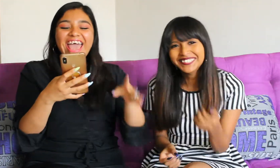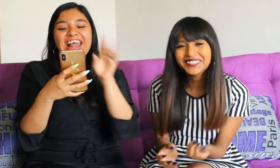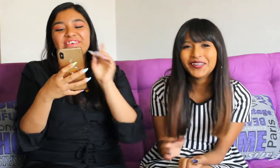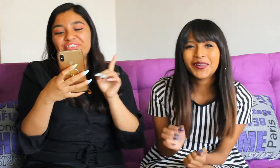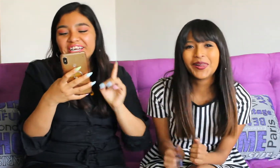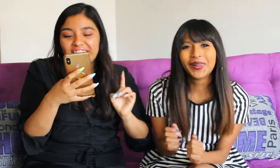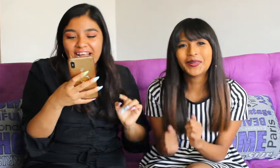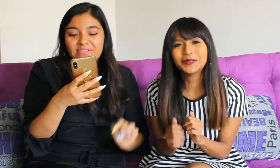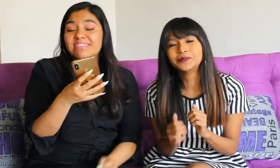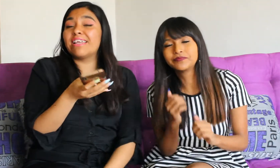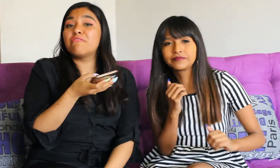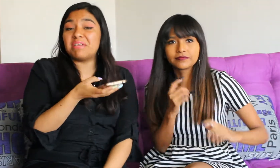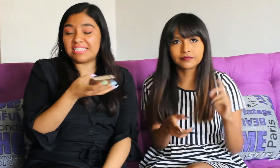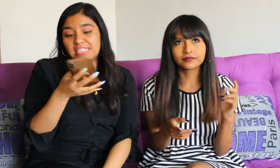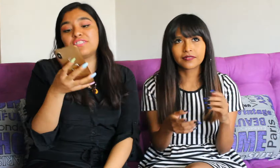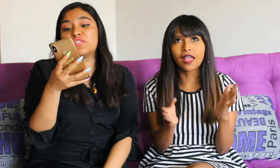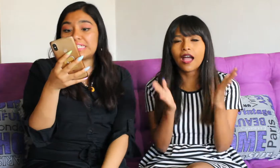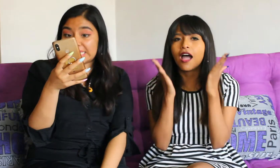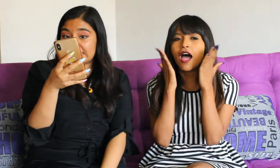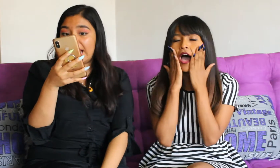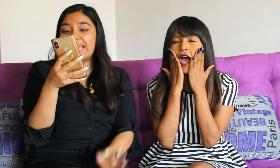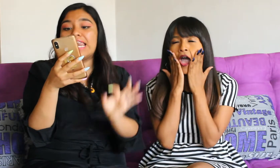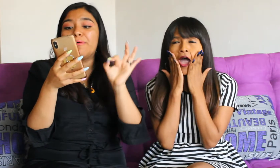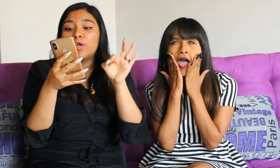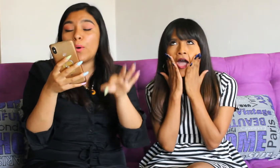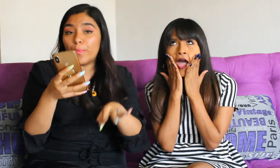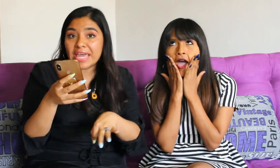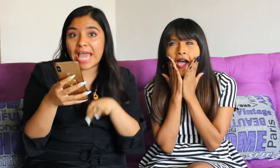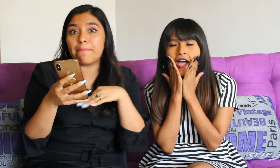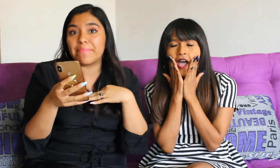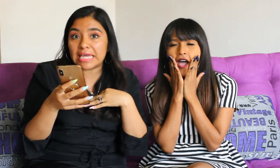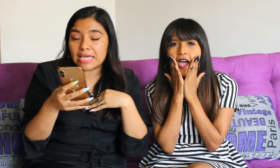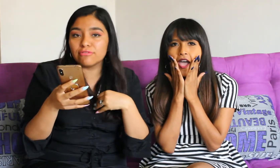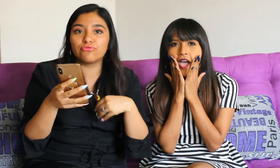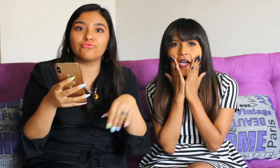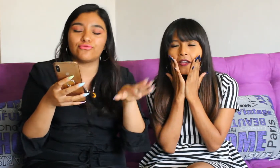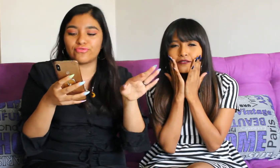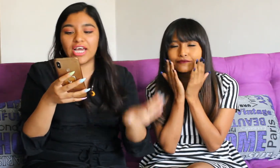El abono general va a estar en 1660 y el abono VIP, uf, en